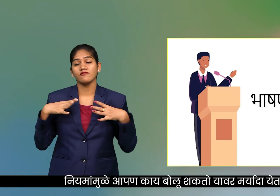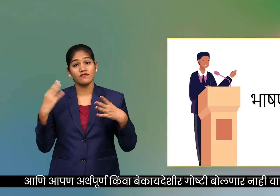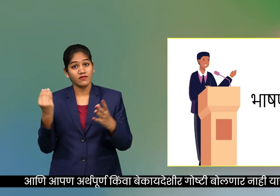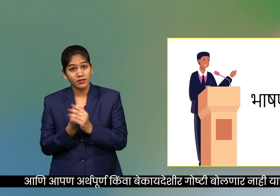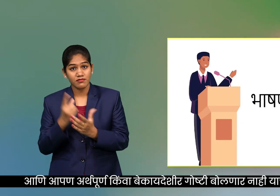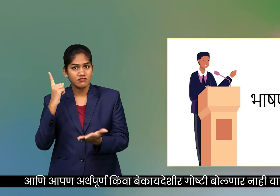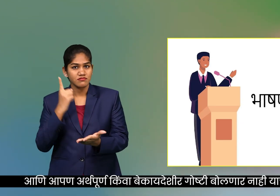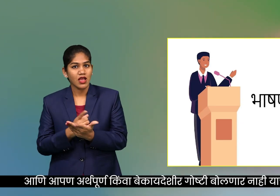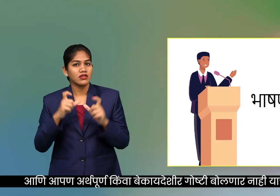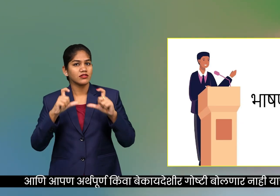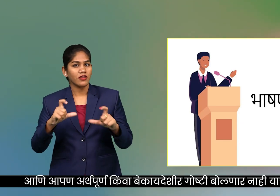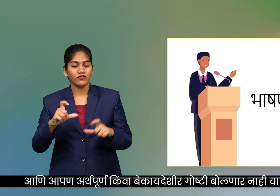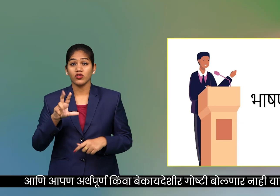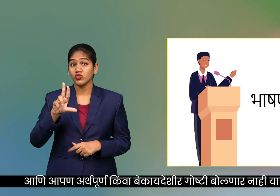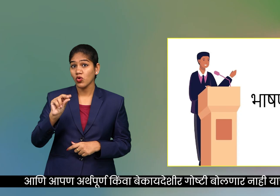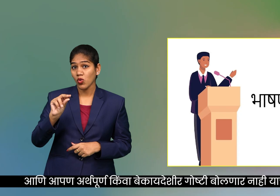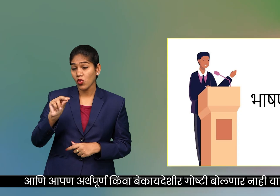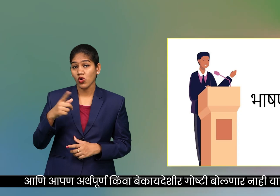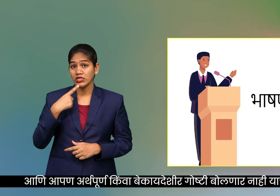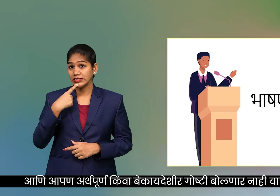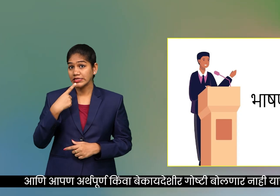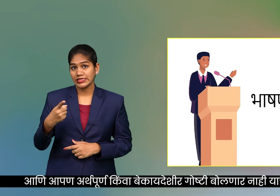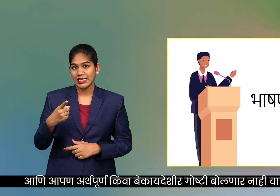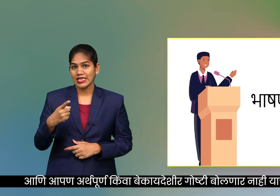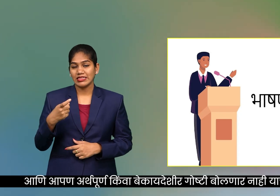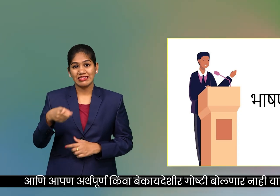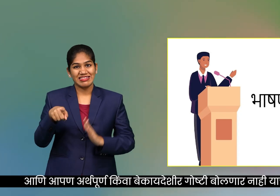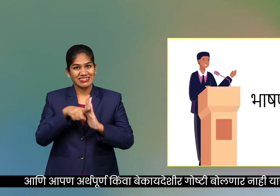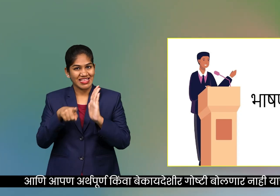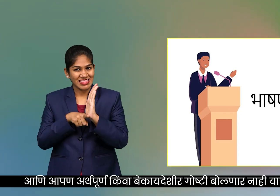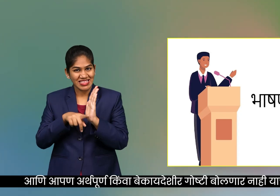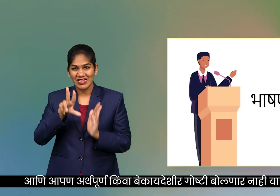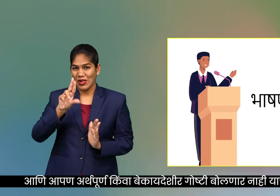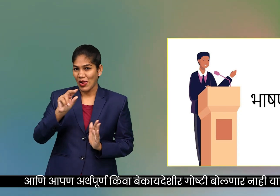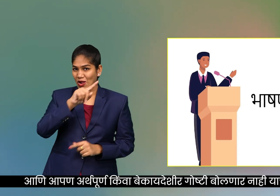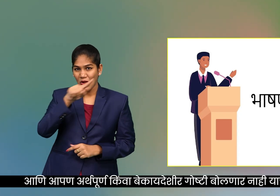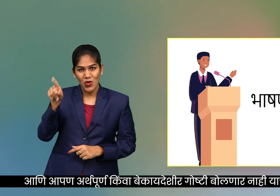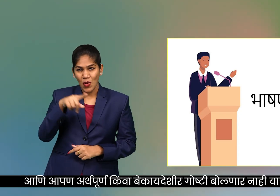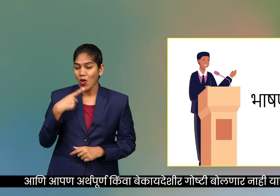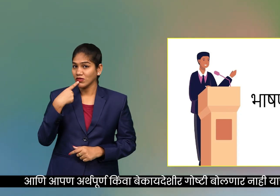आणि आपण अर्थपूर्ण किंवा बेकायदेशीर गोष्टी बोलणार नाही याची काळजी घेतली पाहिजे.